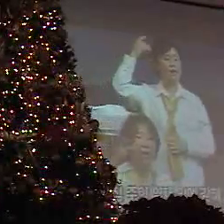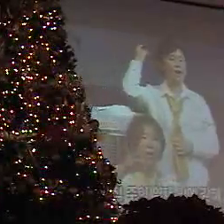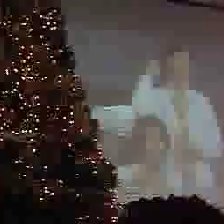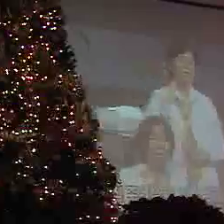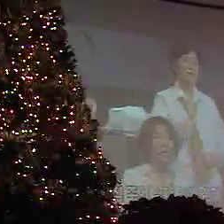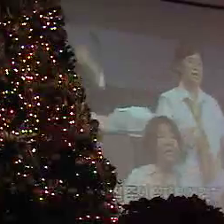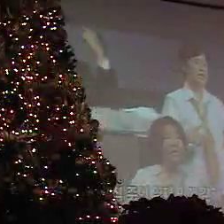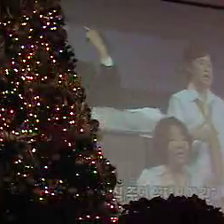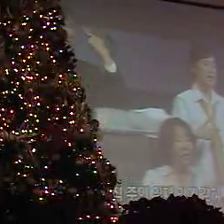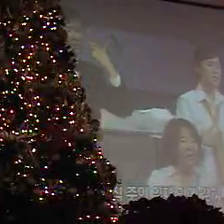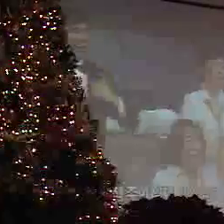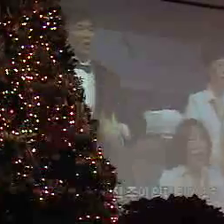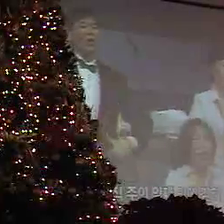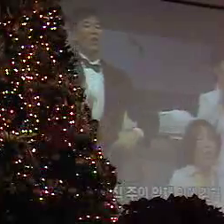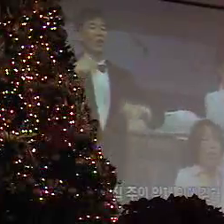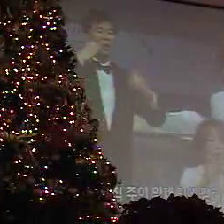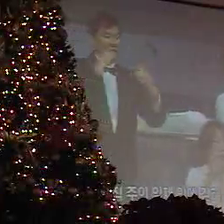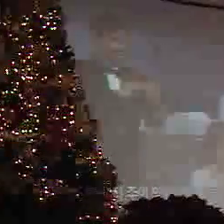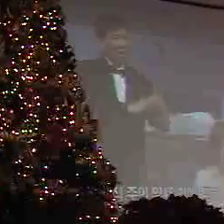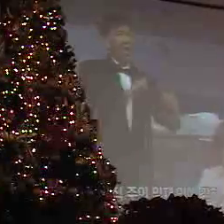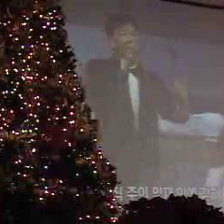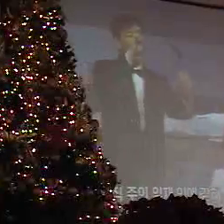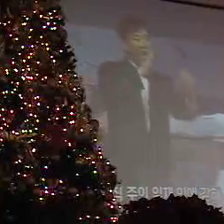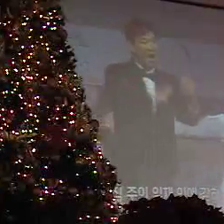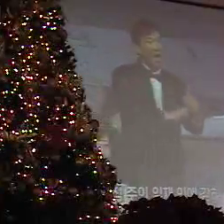내 영 기뻐